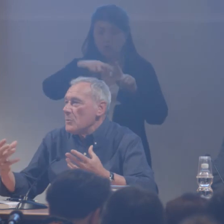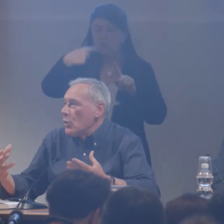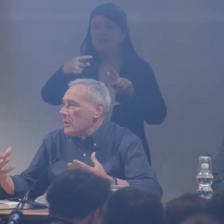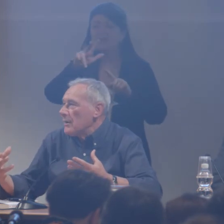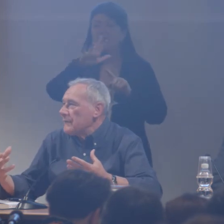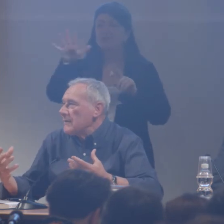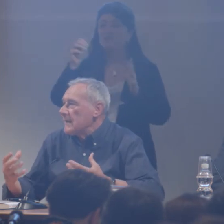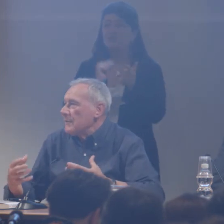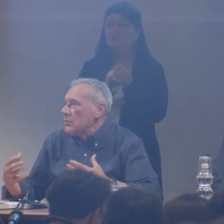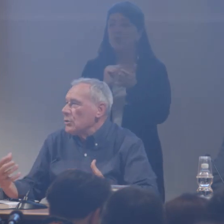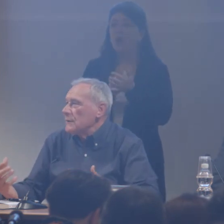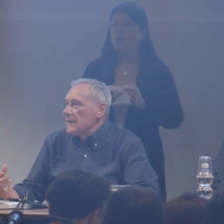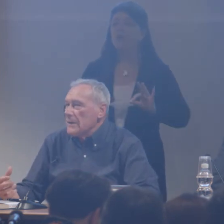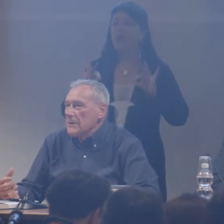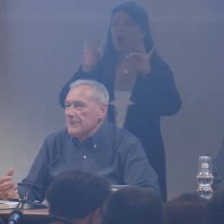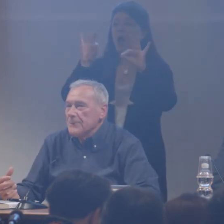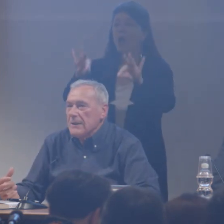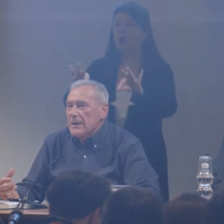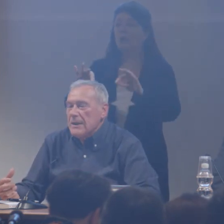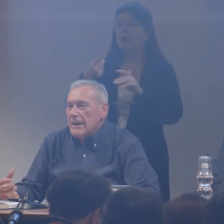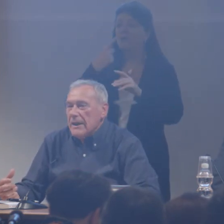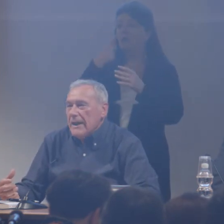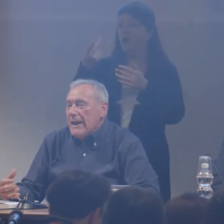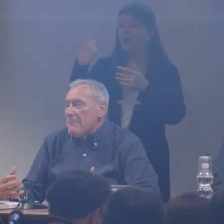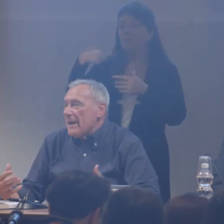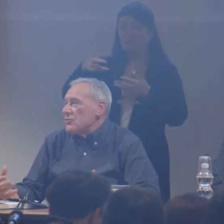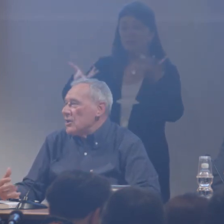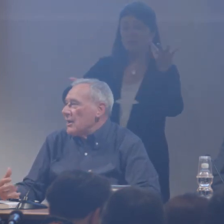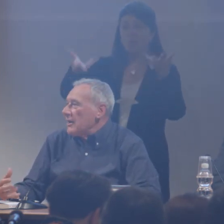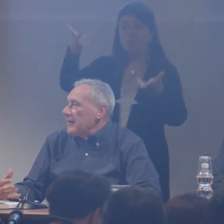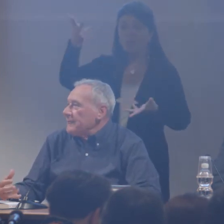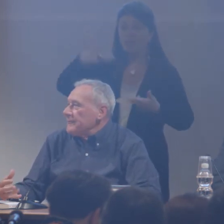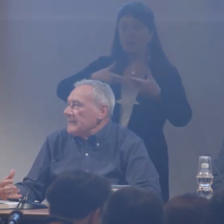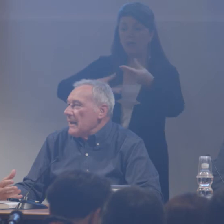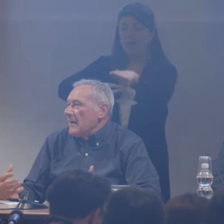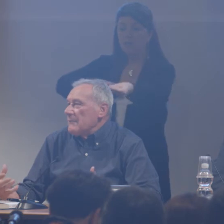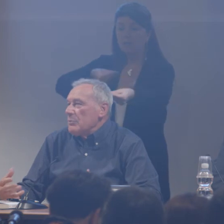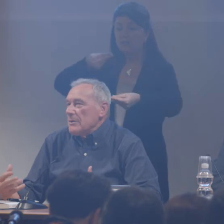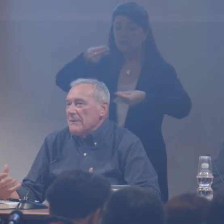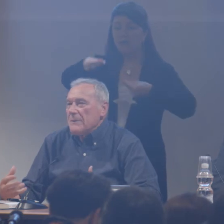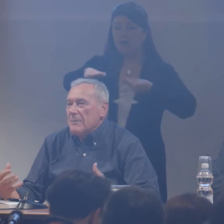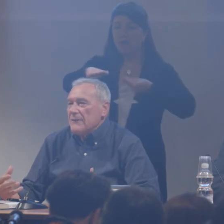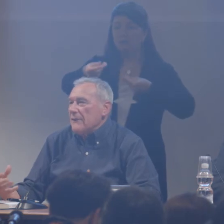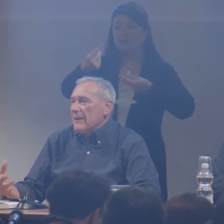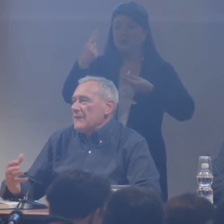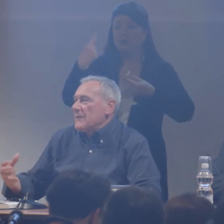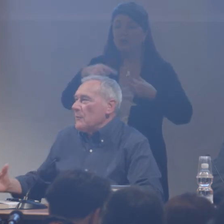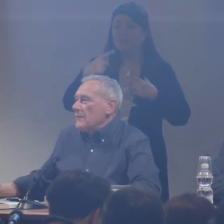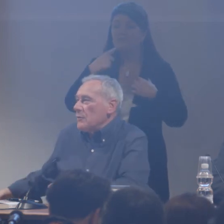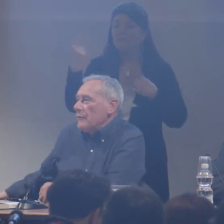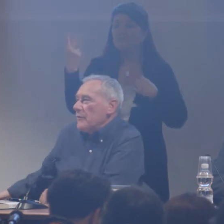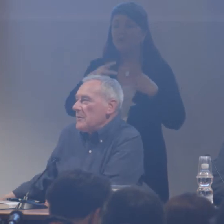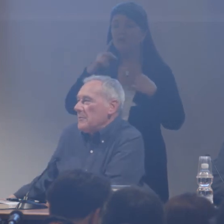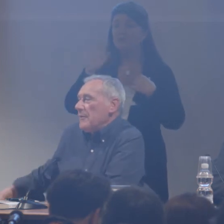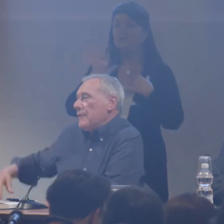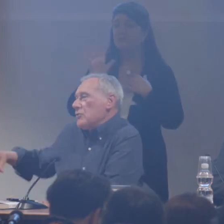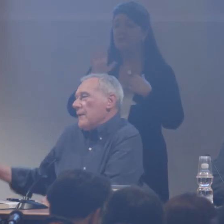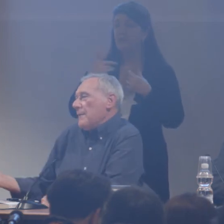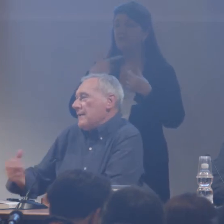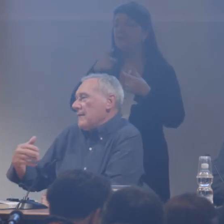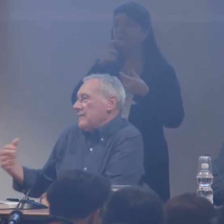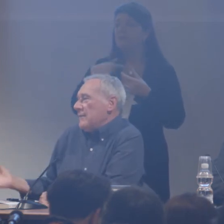cerimonia di scambio di consegne. E beh, c'è potrebbe sembrare, se l'avessimo visto in un film di